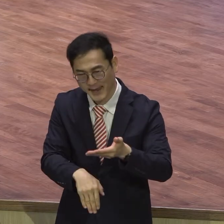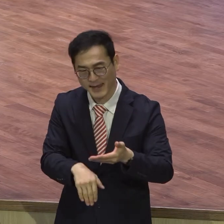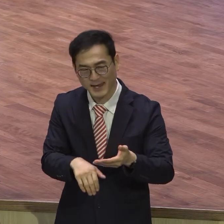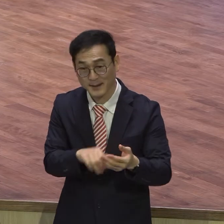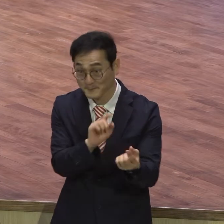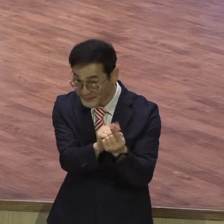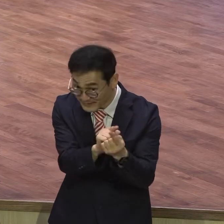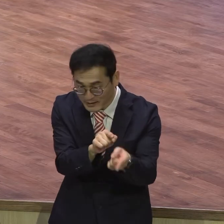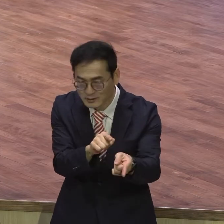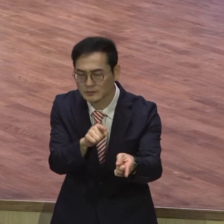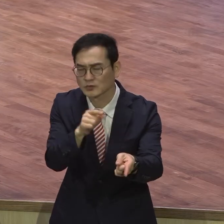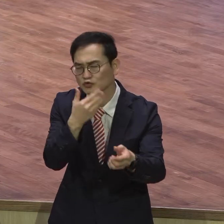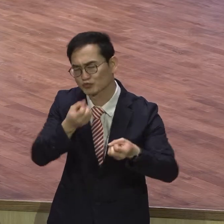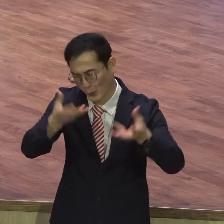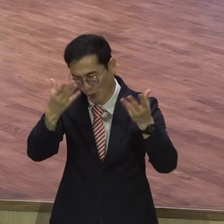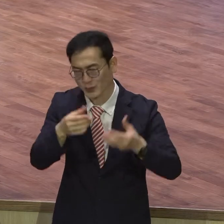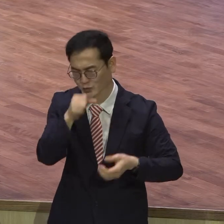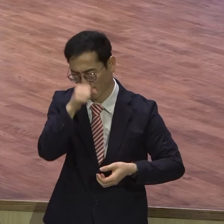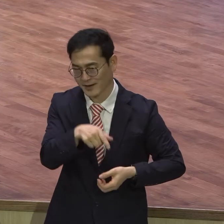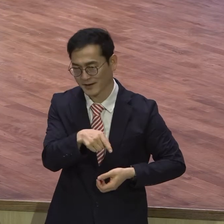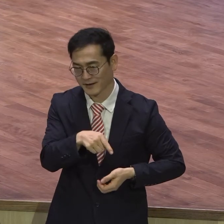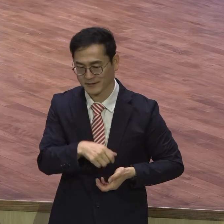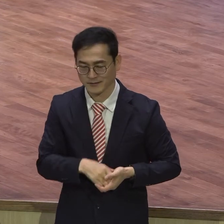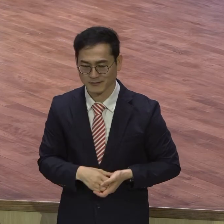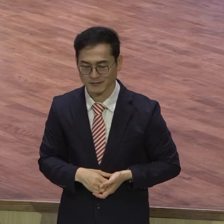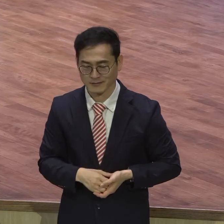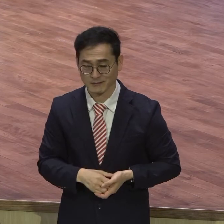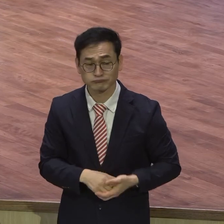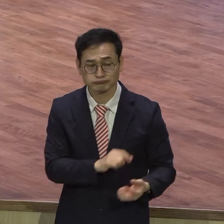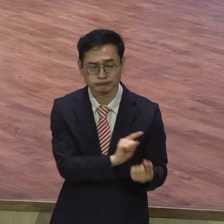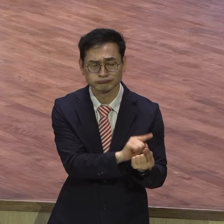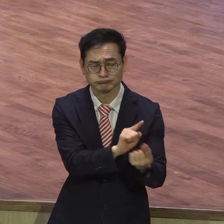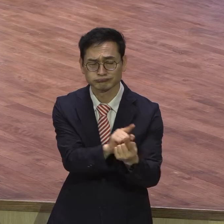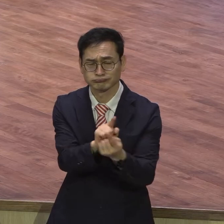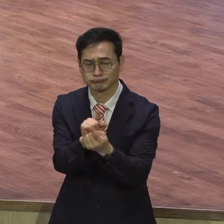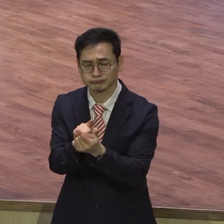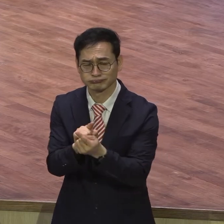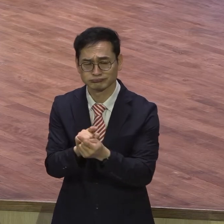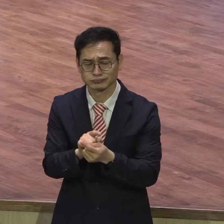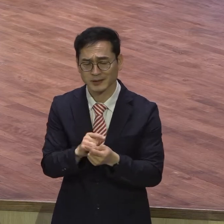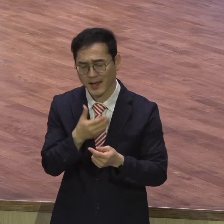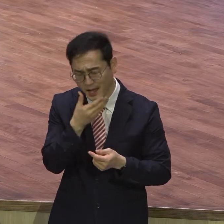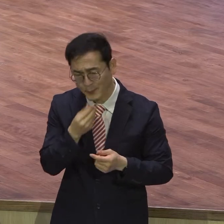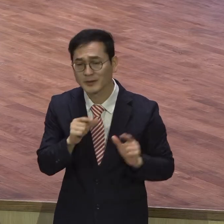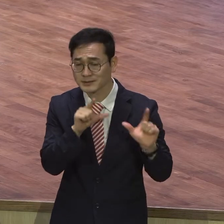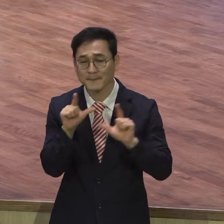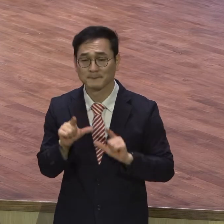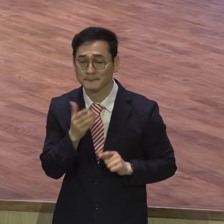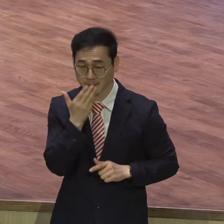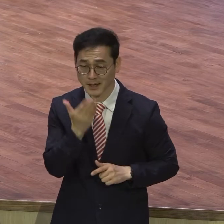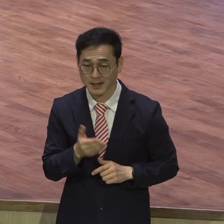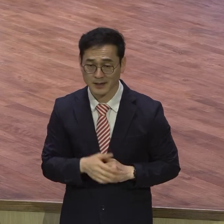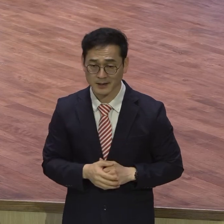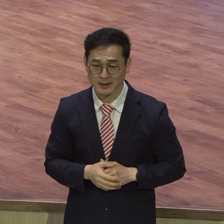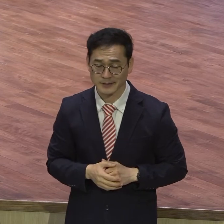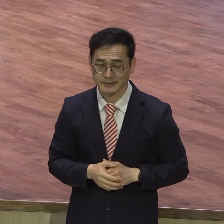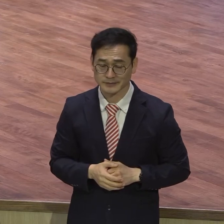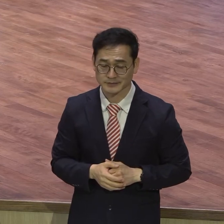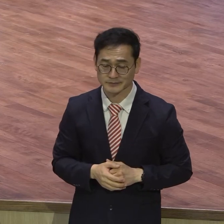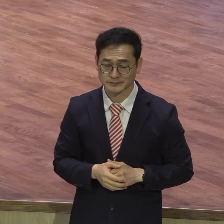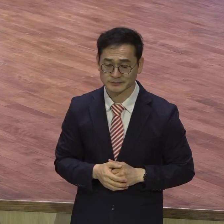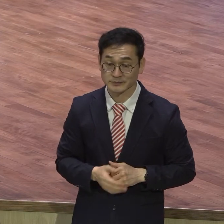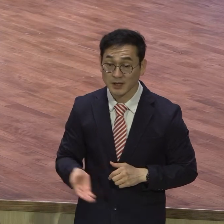축복이지요 이런 사람을 만나면 삶이 좀 더 풍성해집니다 그런데